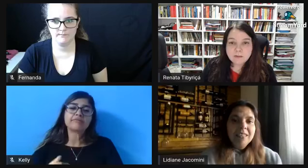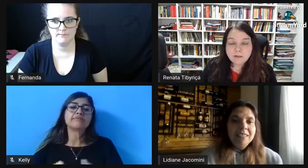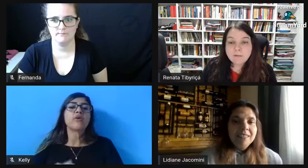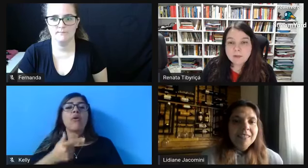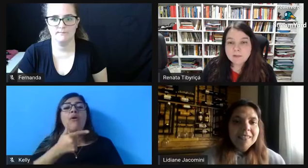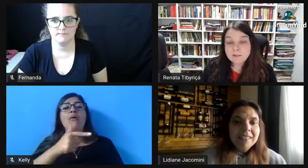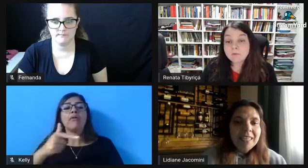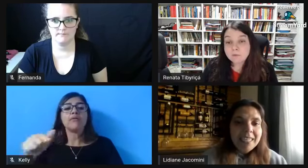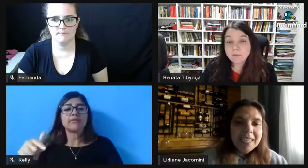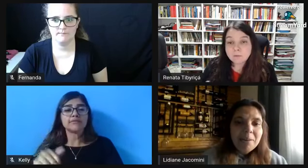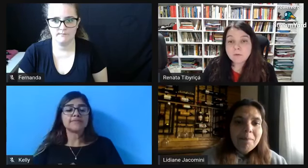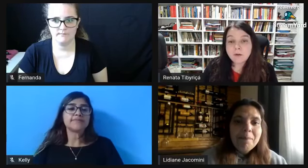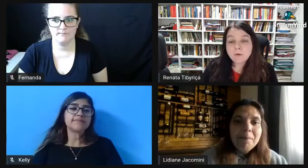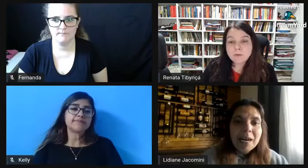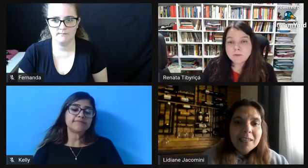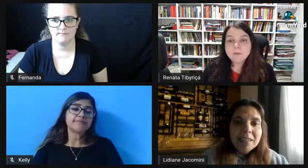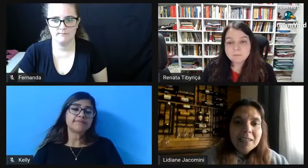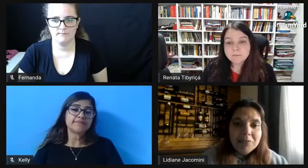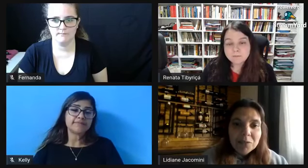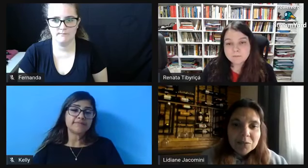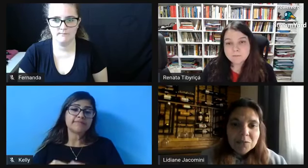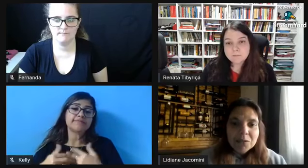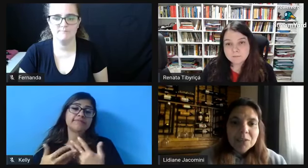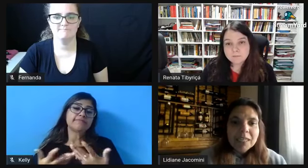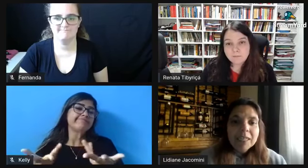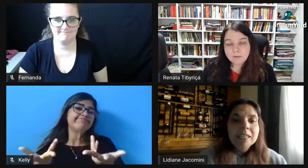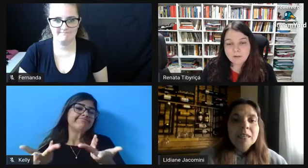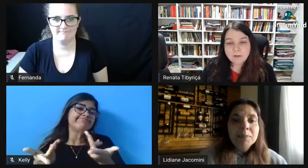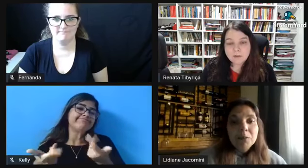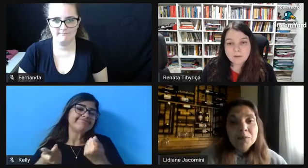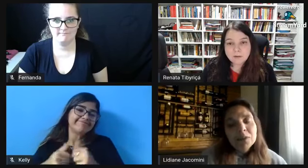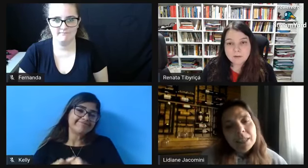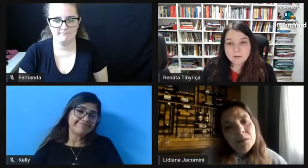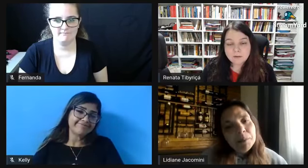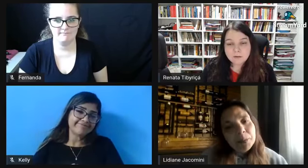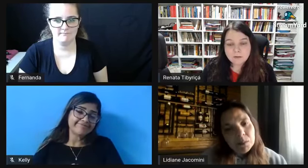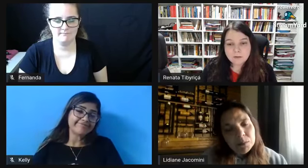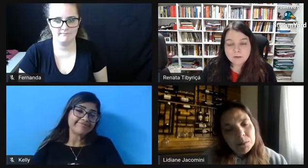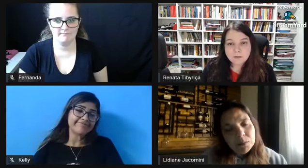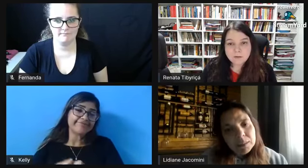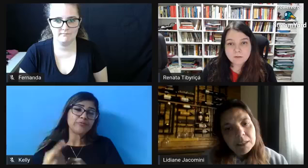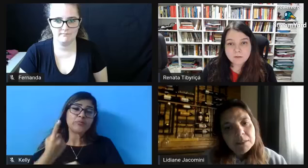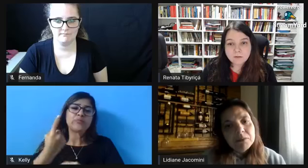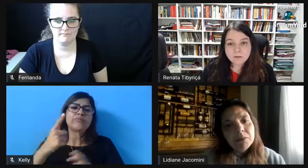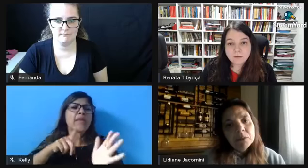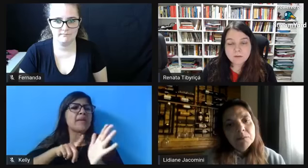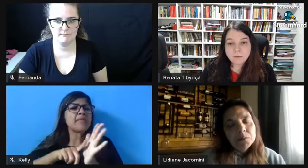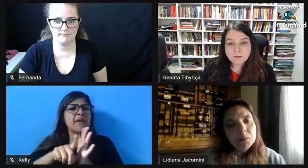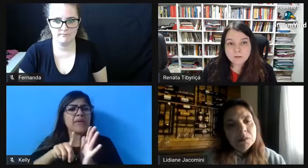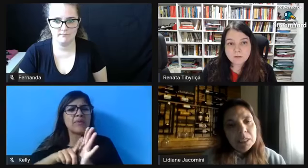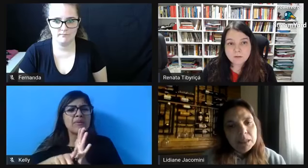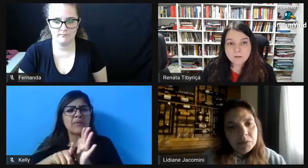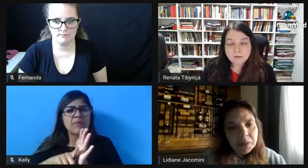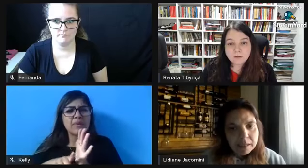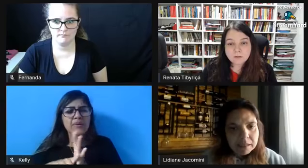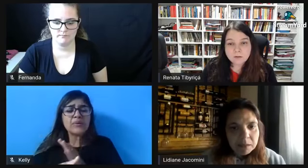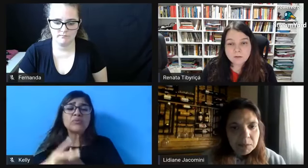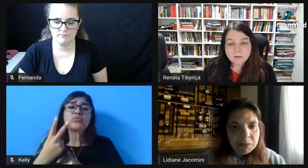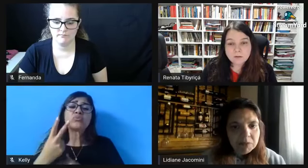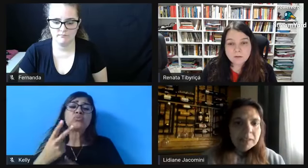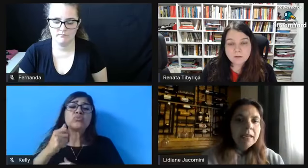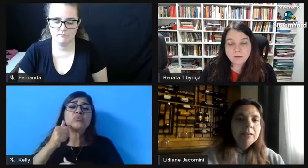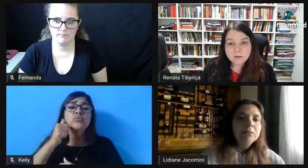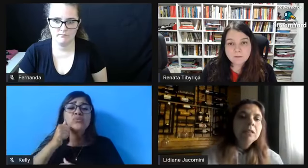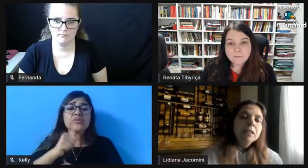que fiquem. Seria maravilhoso, doutora. Sabe que eu só tenho uma pergunta que foram duas mães diferentes